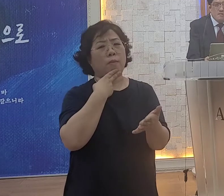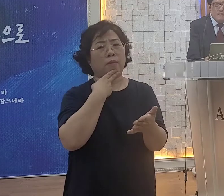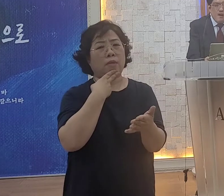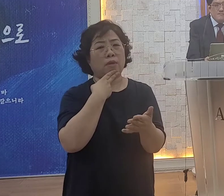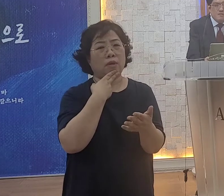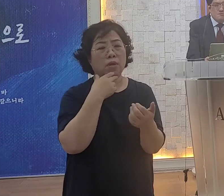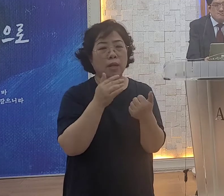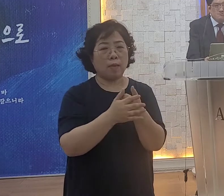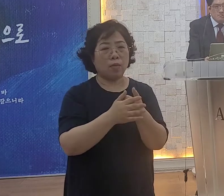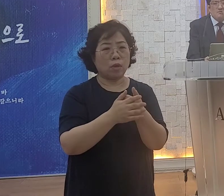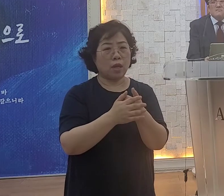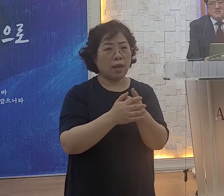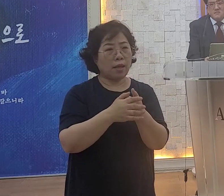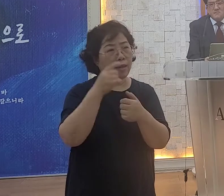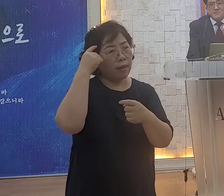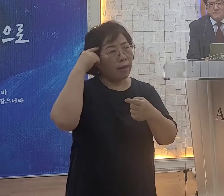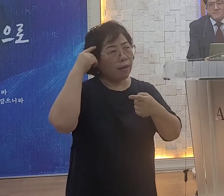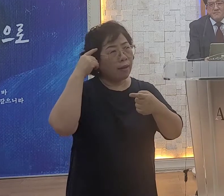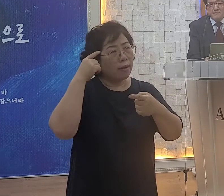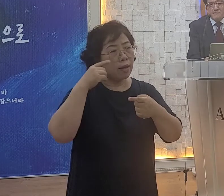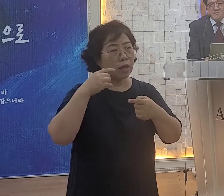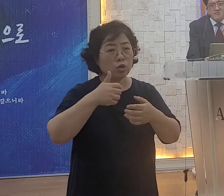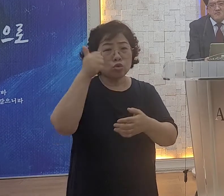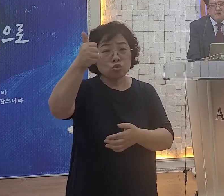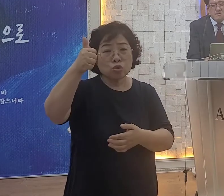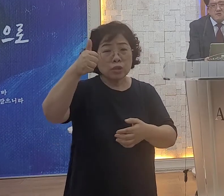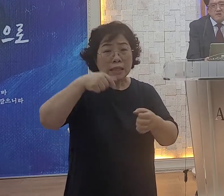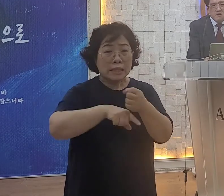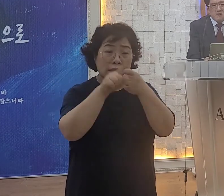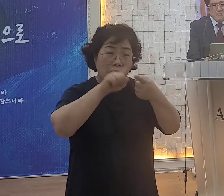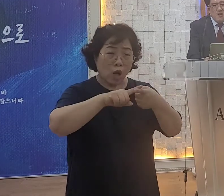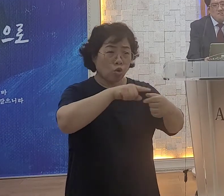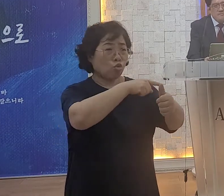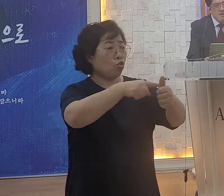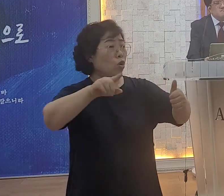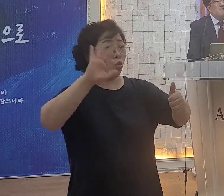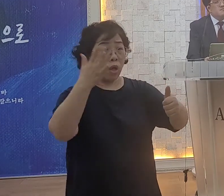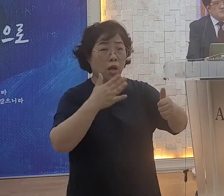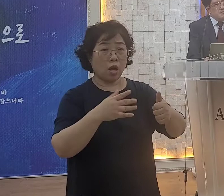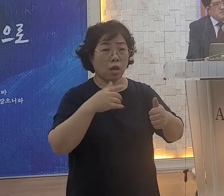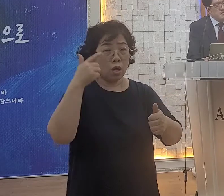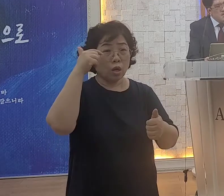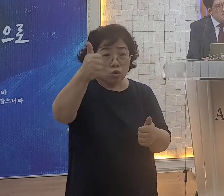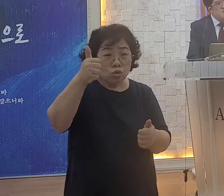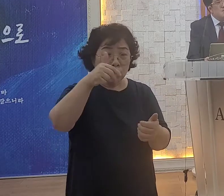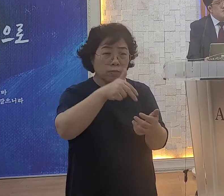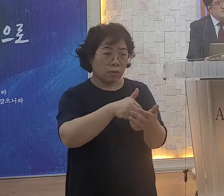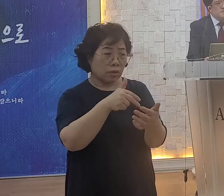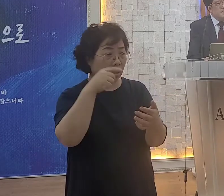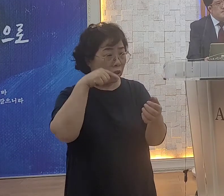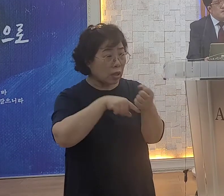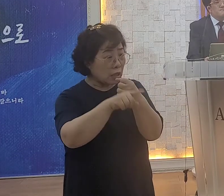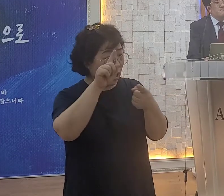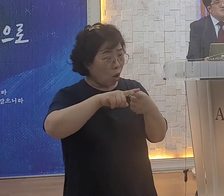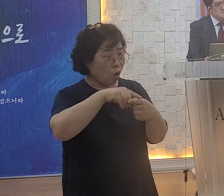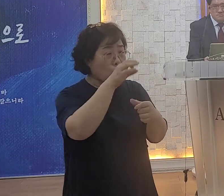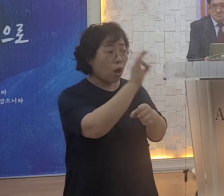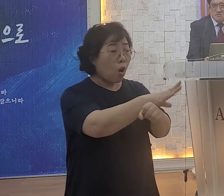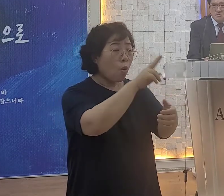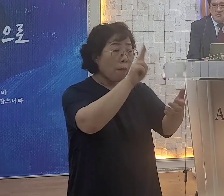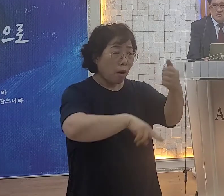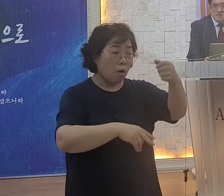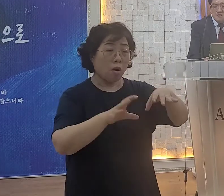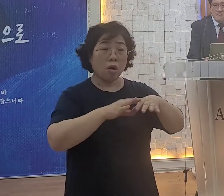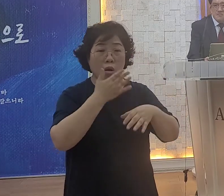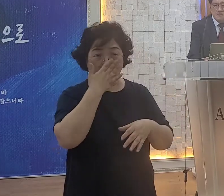노예는요, 마음대로 죽이도 됩니다. 그리고 사고 팔 수도 있습니다. 이게 노예였어요. 그러니까 물건이죠,